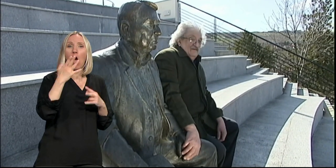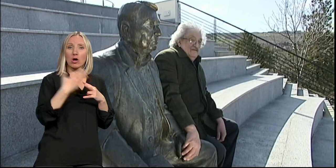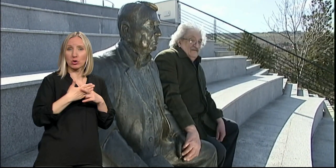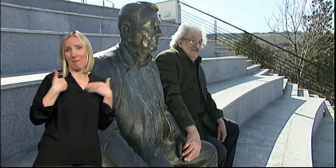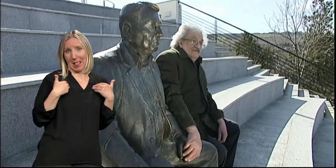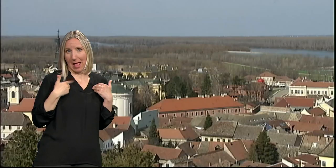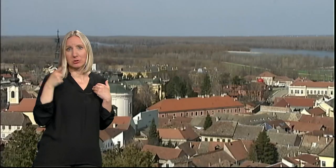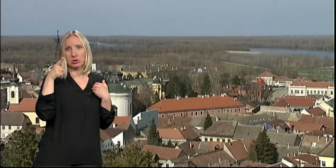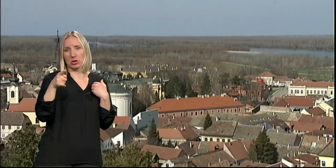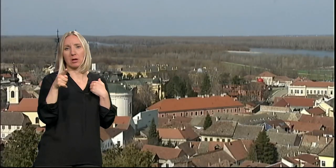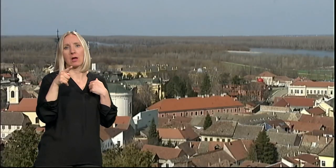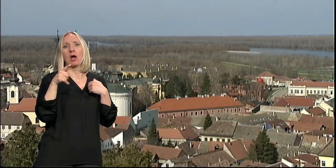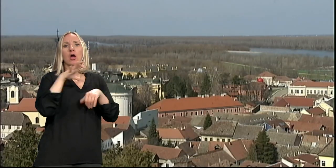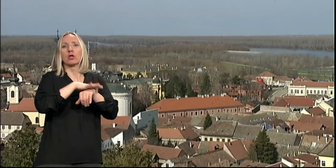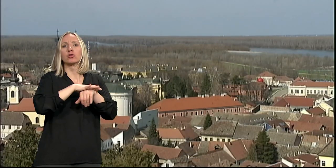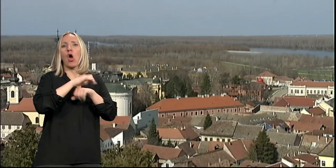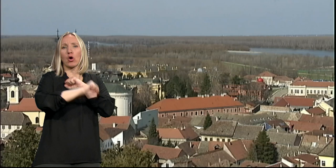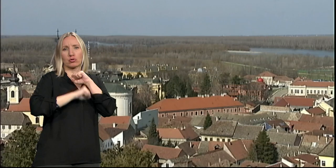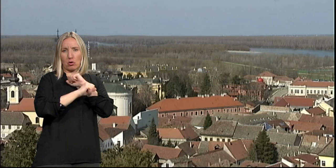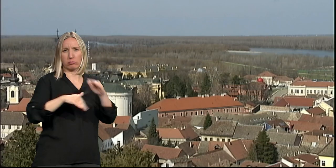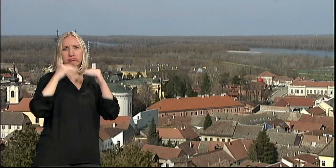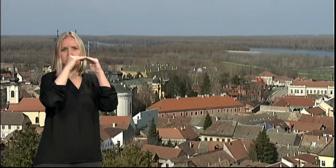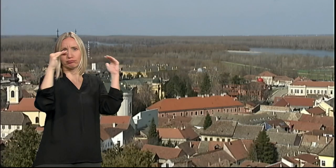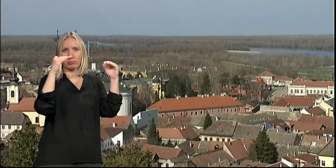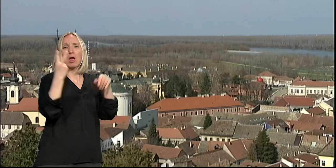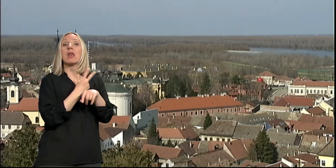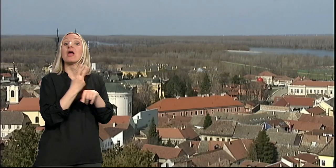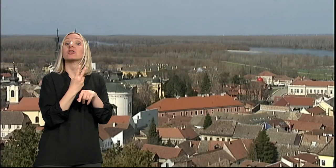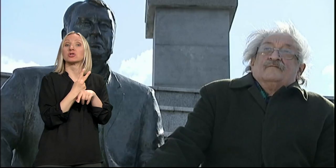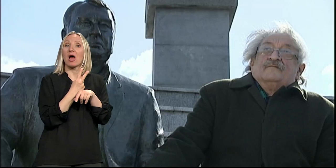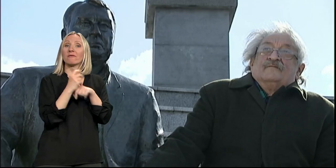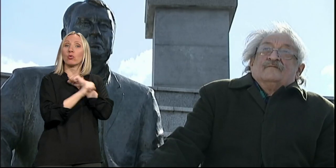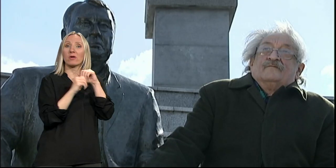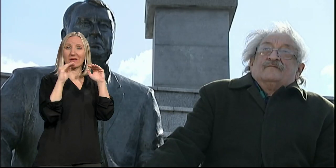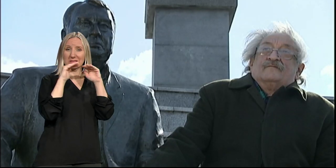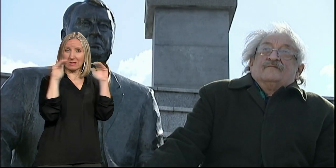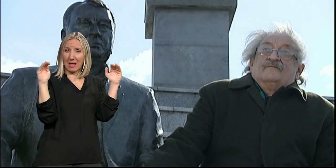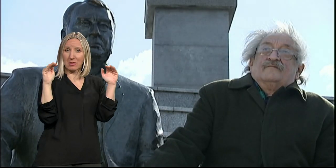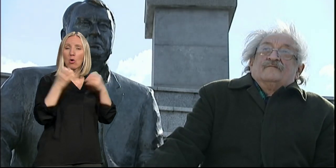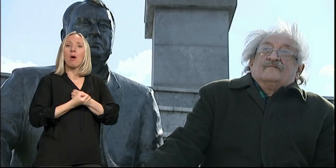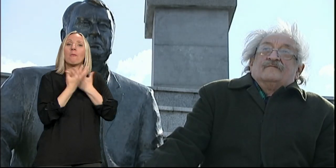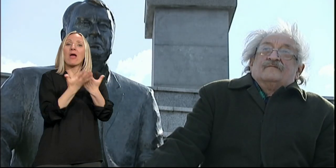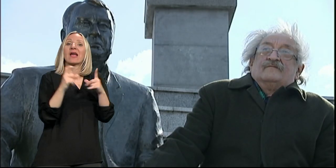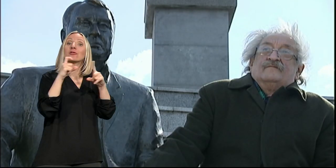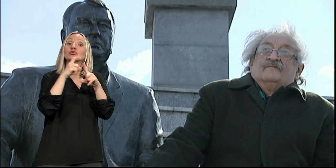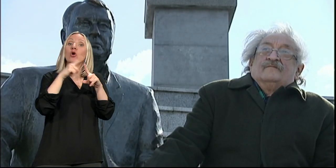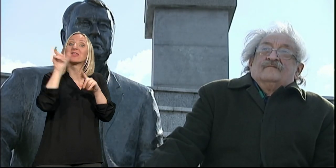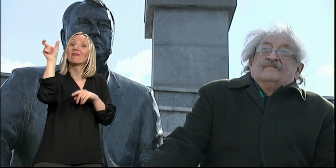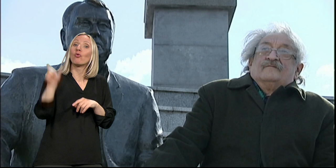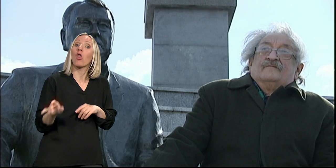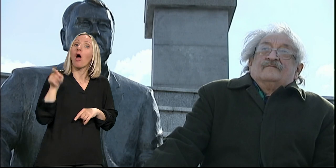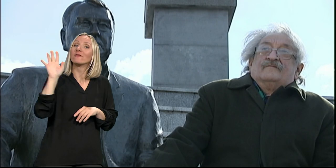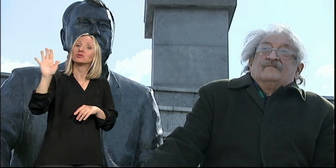državnom univerzitetu na temu poetika Duška Trifunovića. I on je u svom doktorskom radu, koji je objavljen u Banja